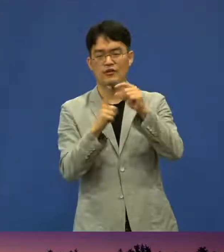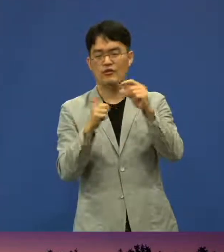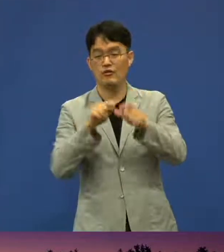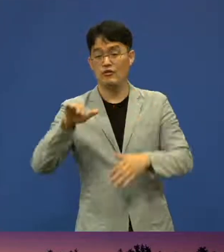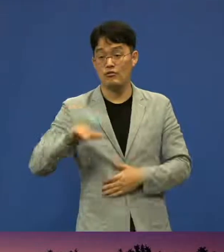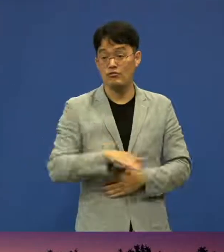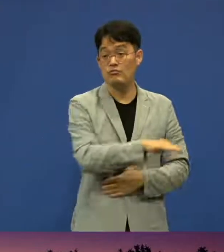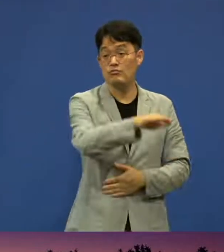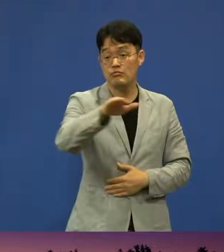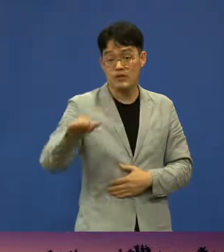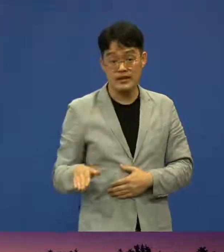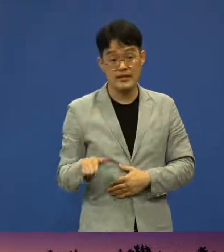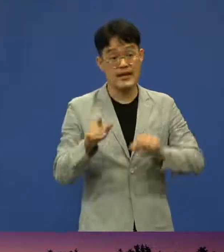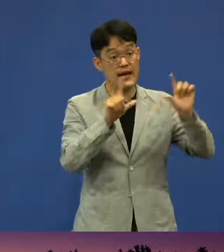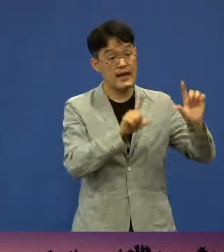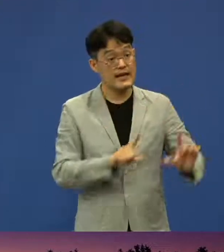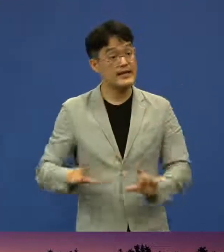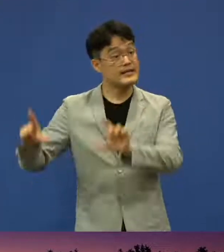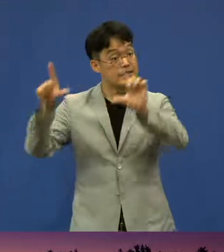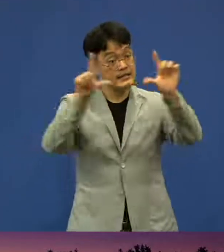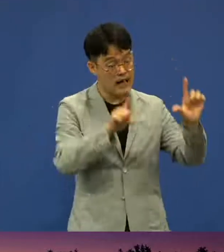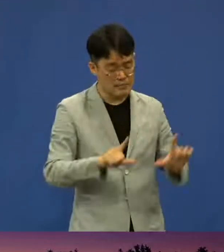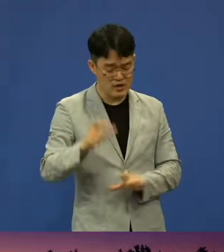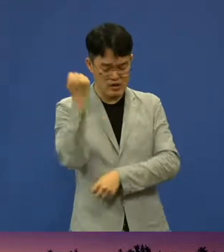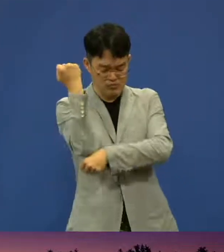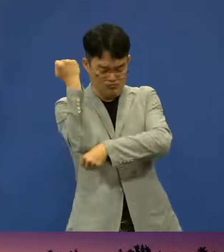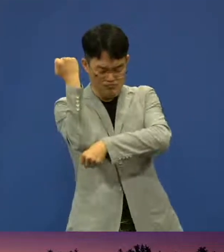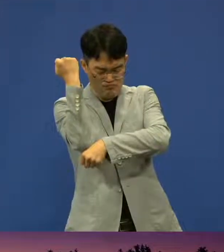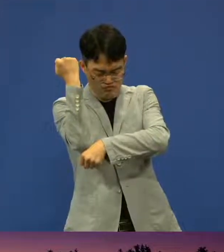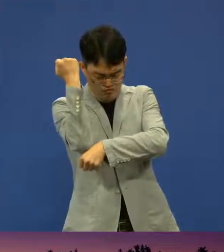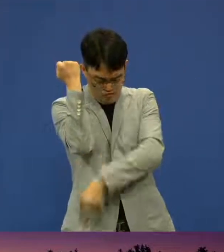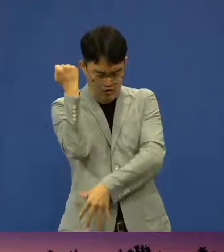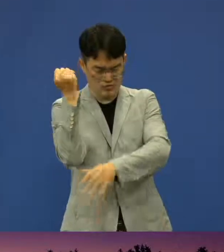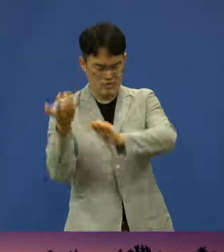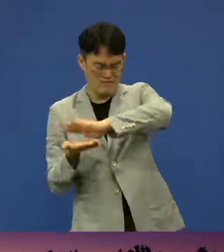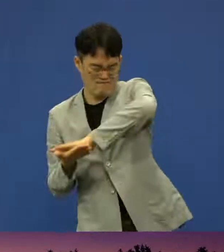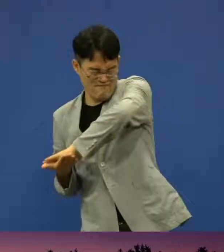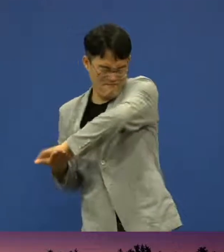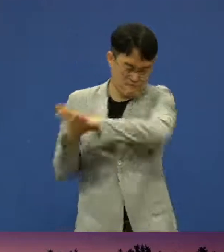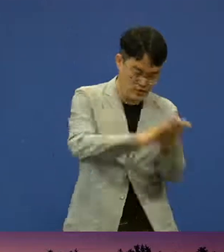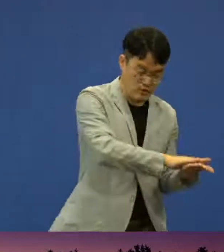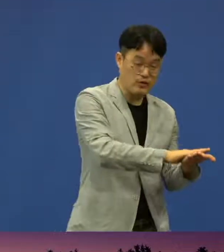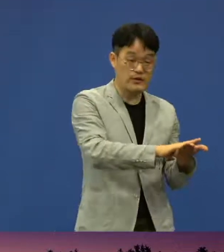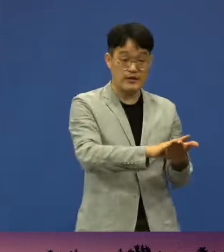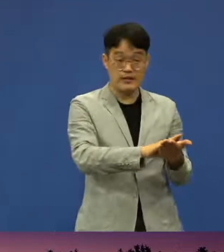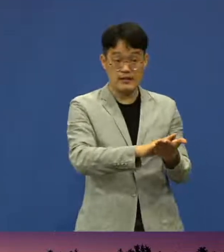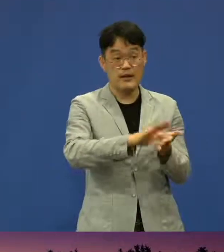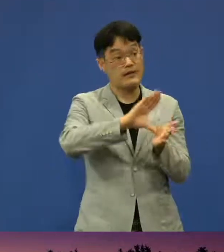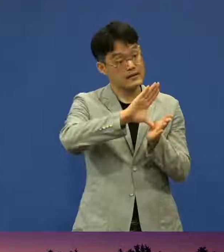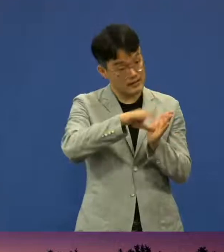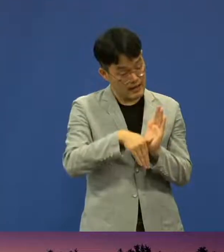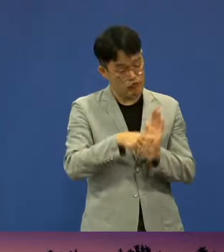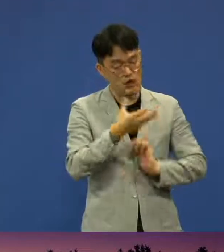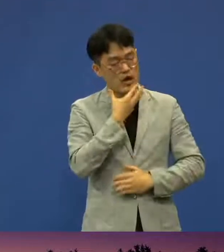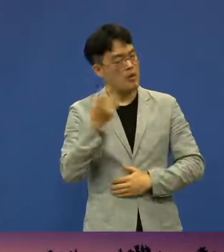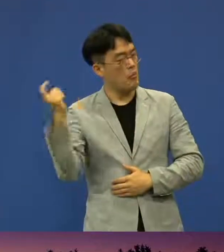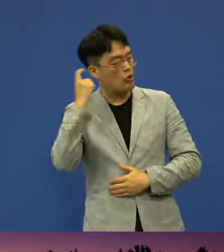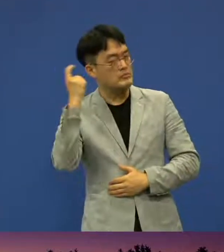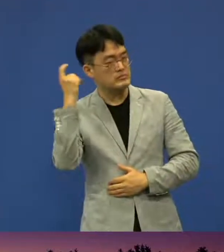레디컬하게 급진적으로 만들어주는 것은 우리가 신앙, 우리의 복음에 근거할 때 우리의 삶을